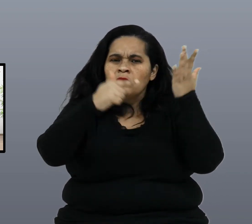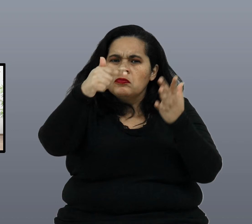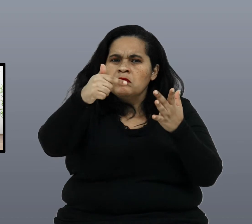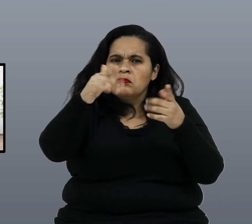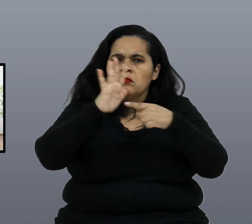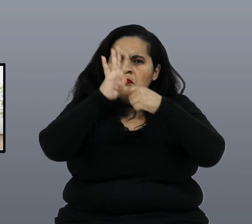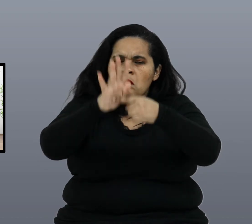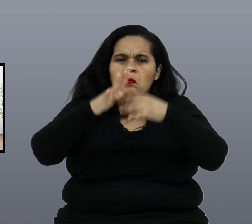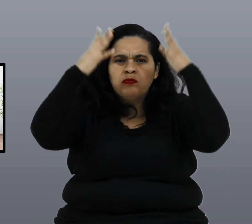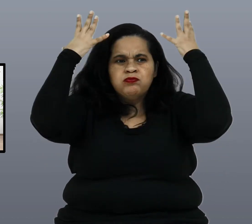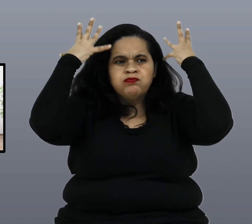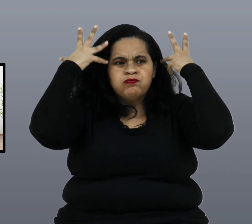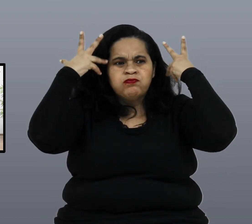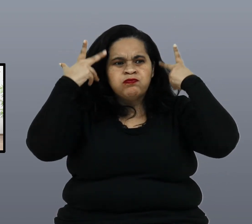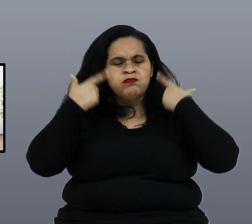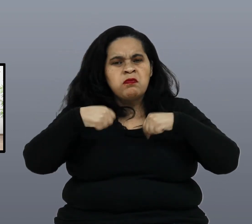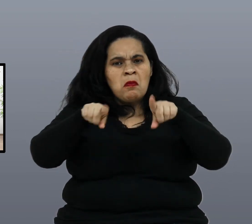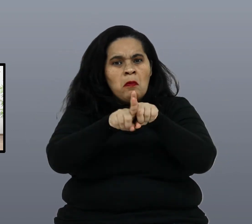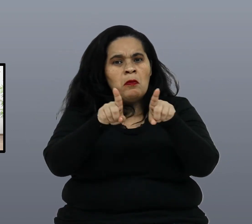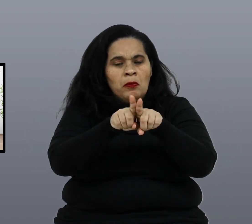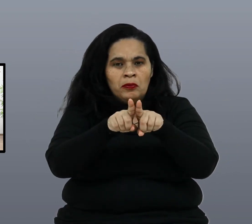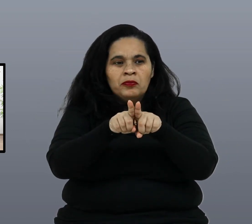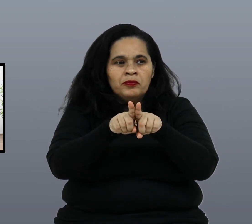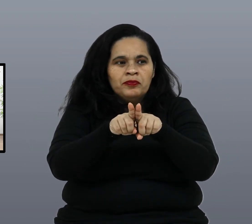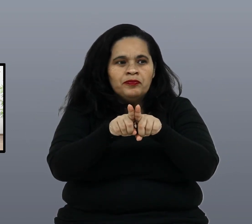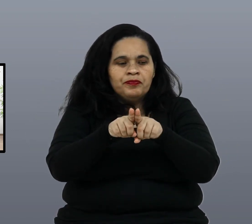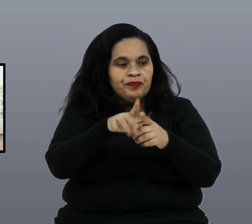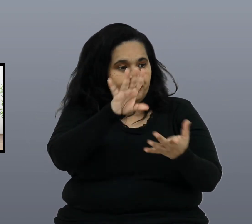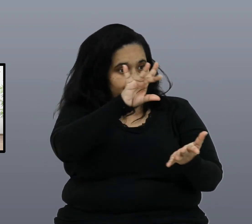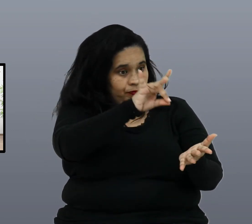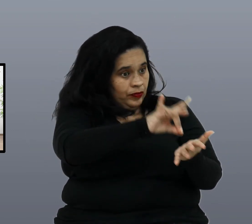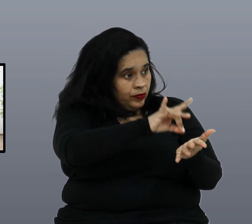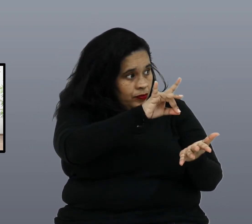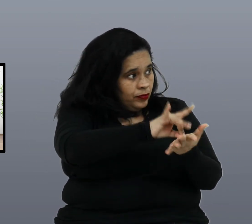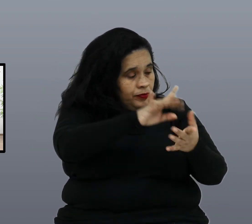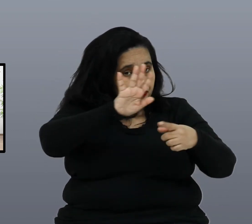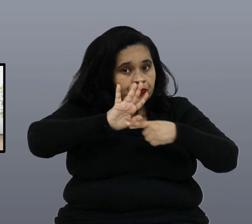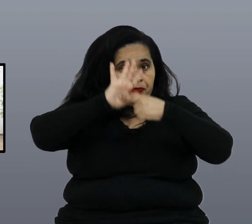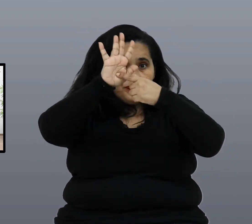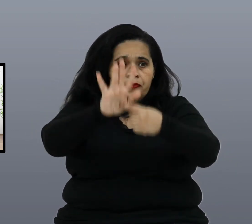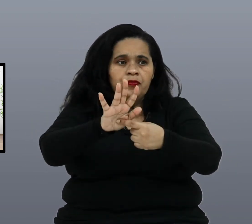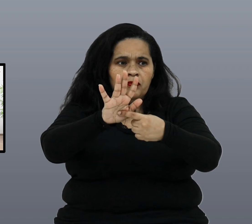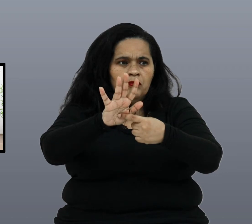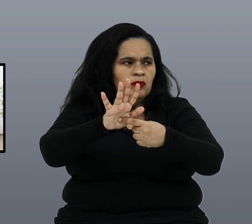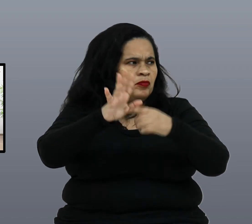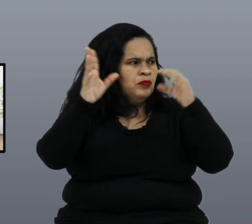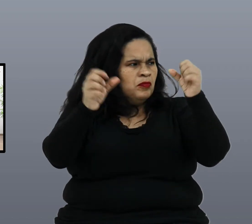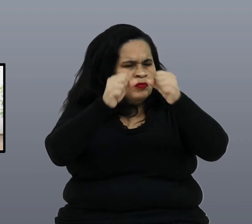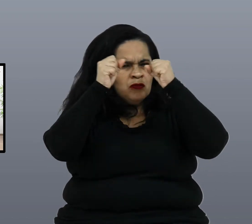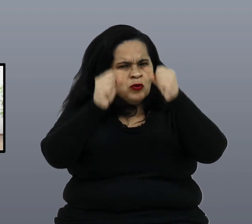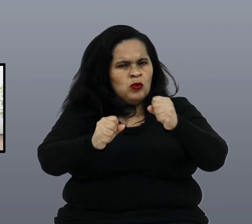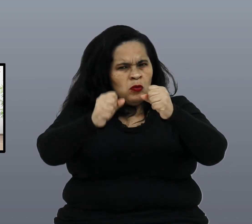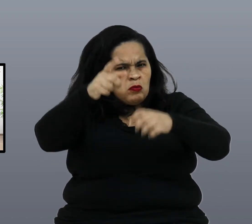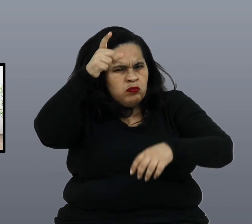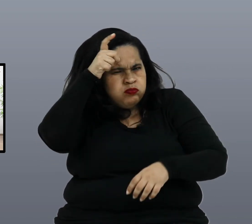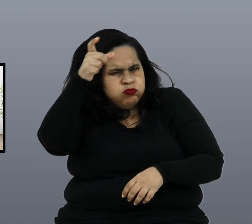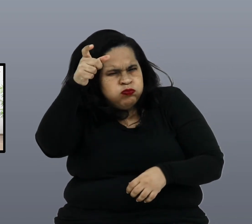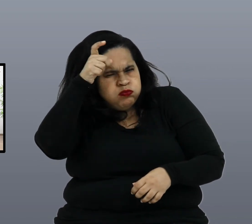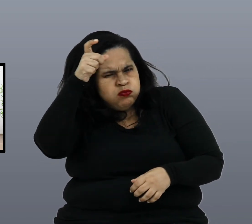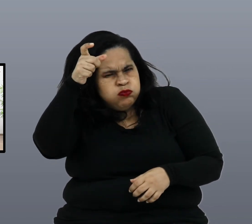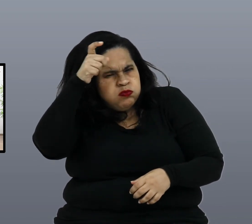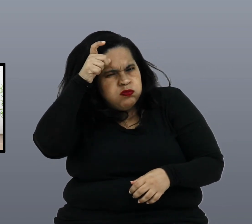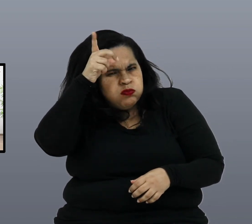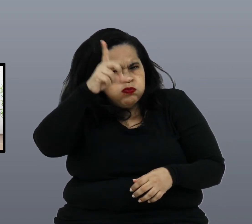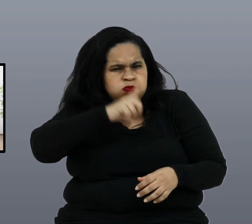também no capítulo 3 de Apocalipse. Justo, eles expressam o mesmo poder maligno que está descrito lá